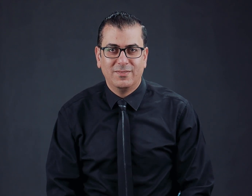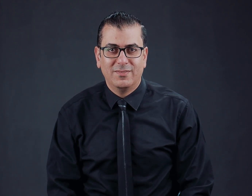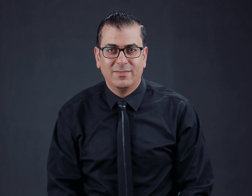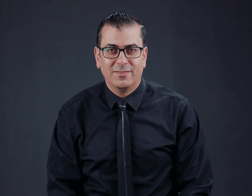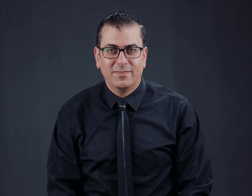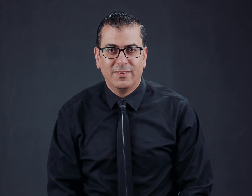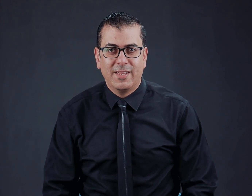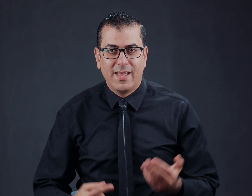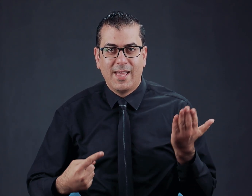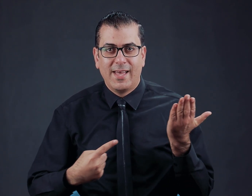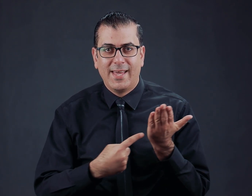إربد،